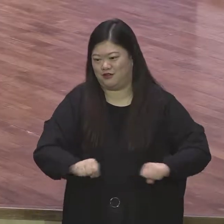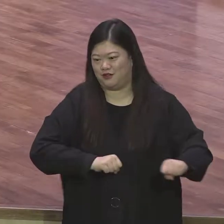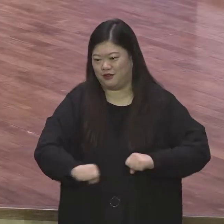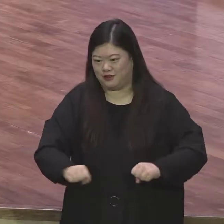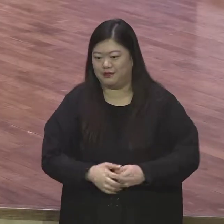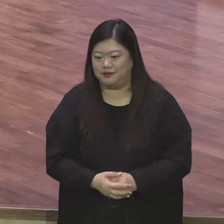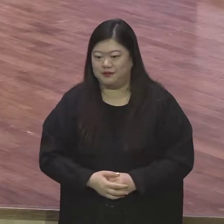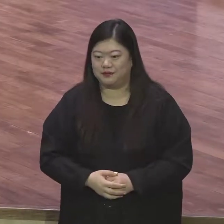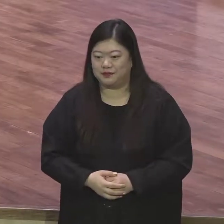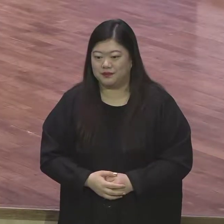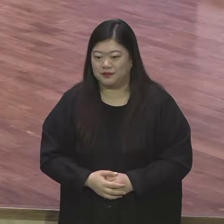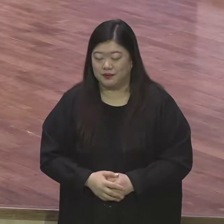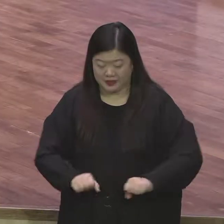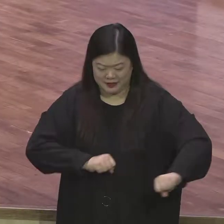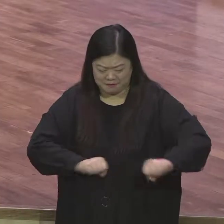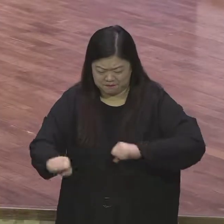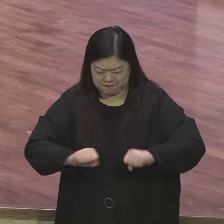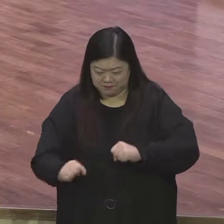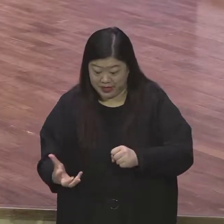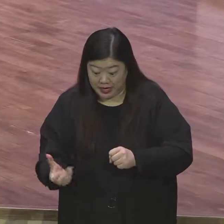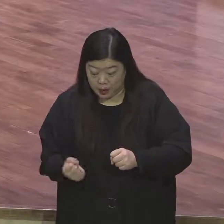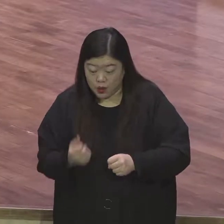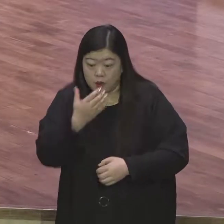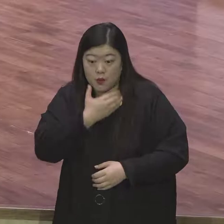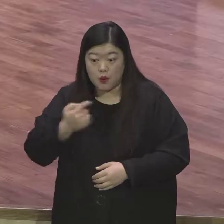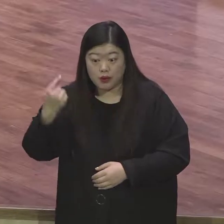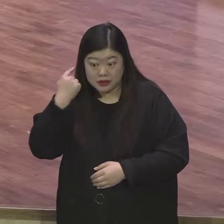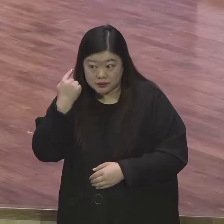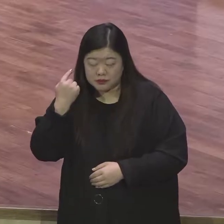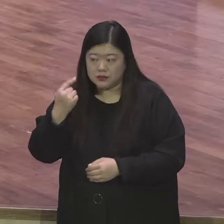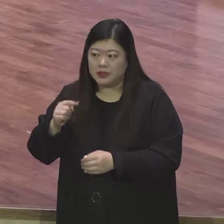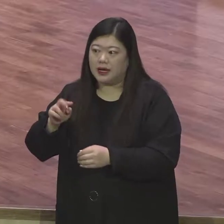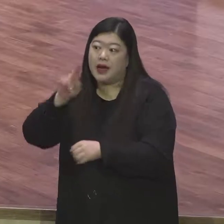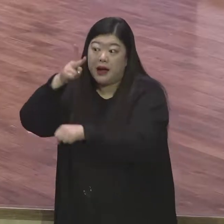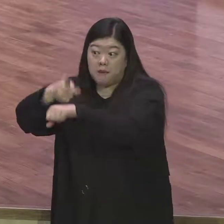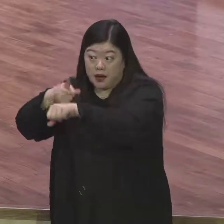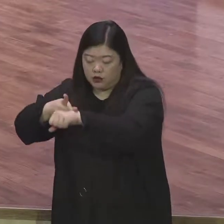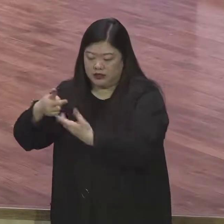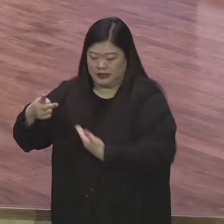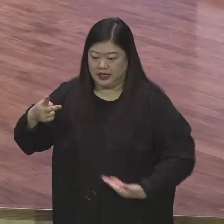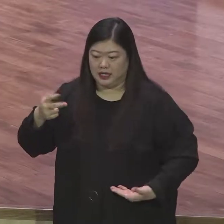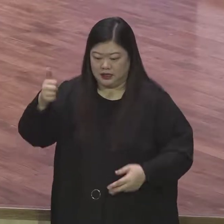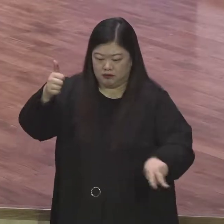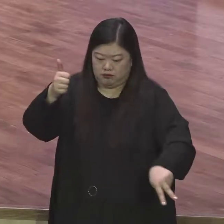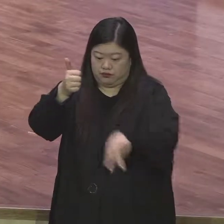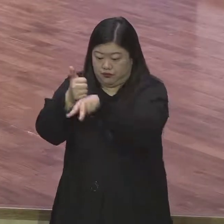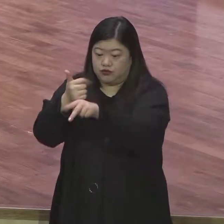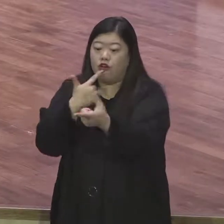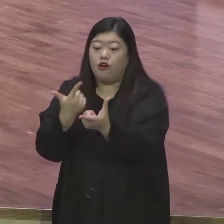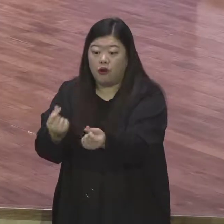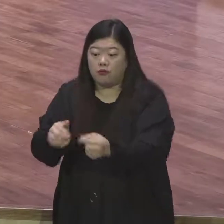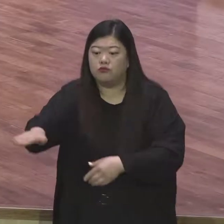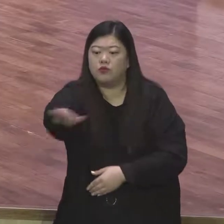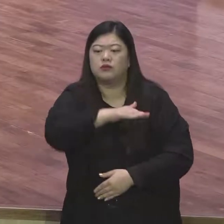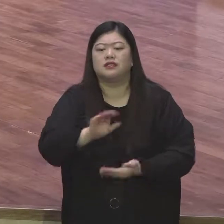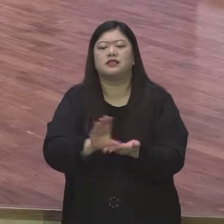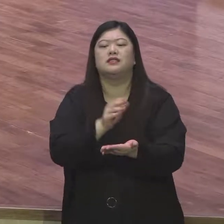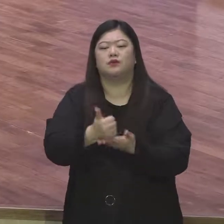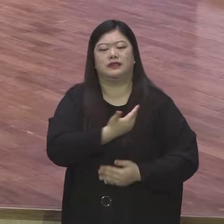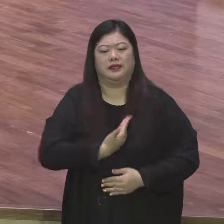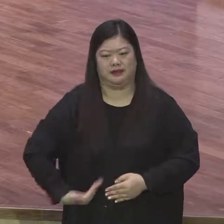이것을 플랫폼으로 삼아서 복음 동역자, 그리스도의 제자로 당당히 서시기를 주님으로